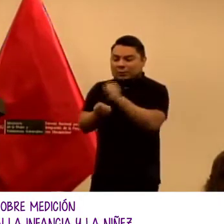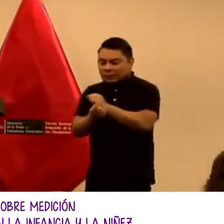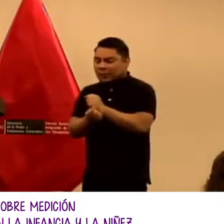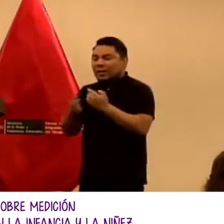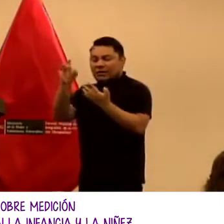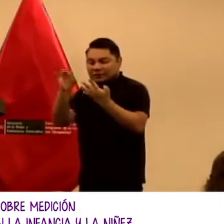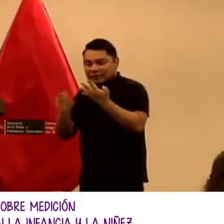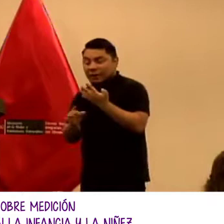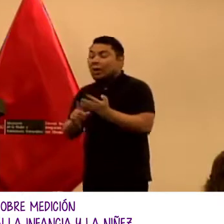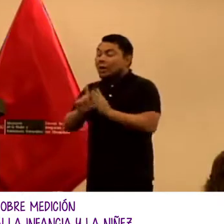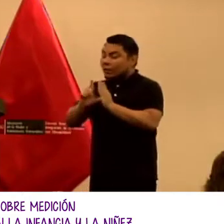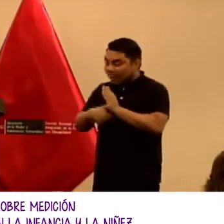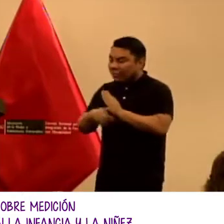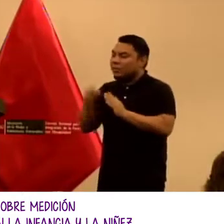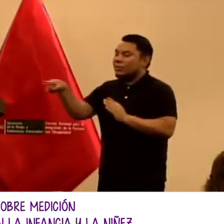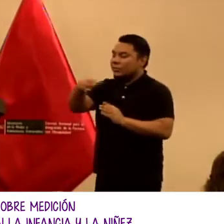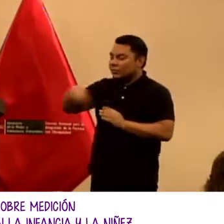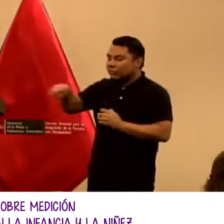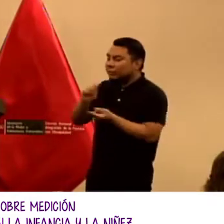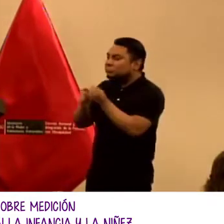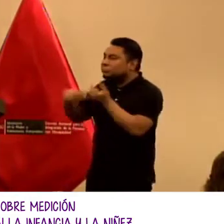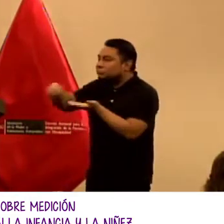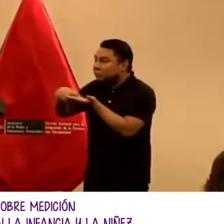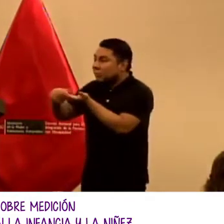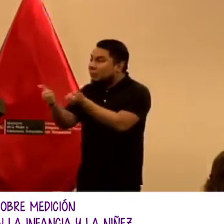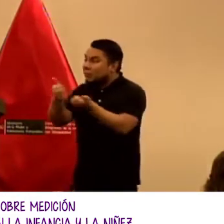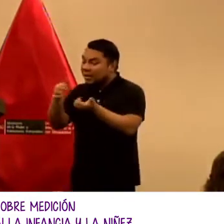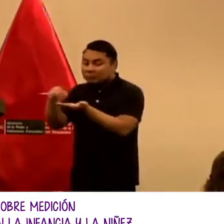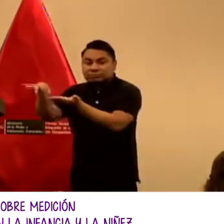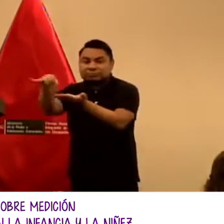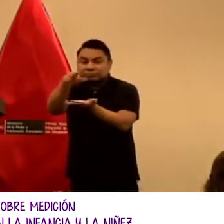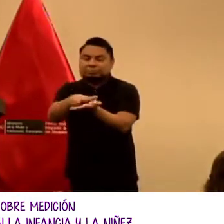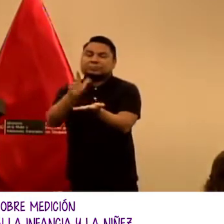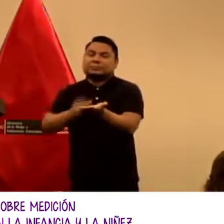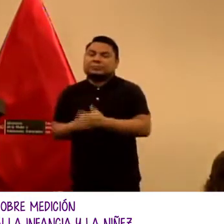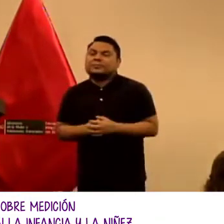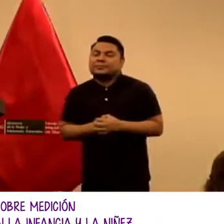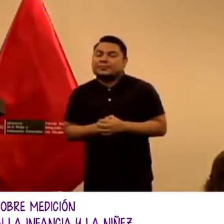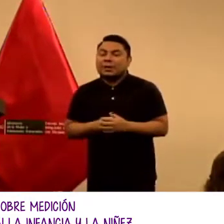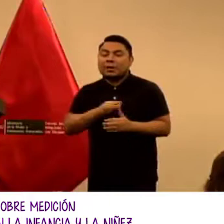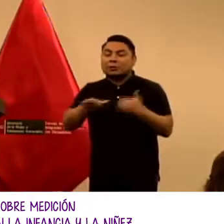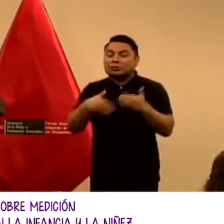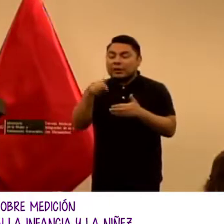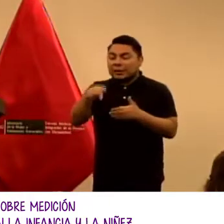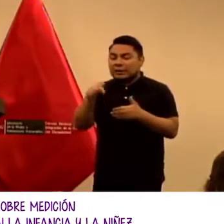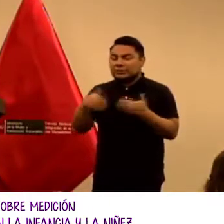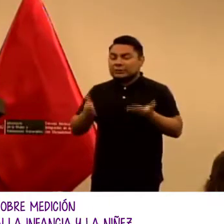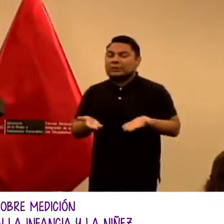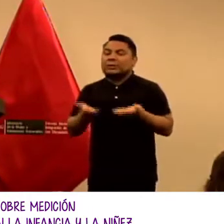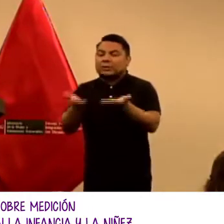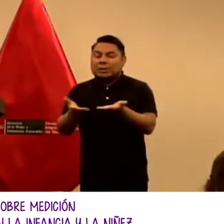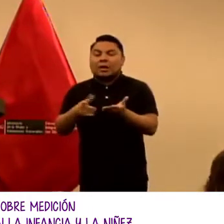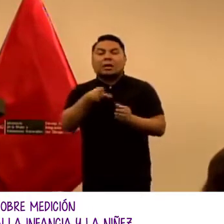finalmente retroalimentación a los traductores con los cambios. Todo ese proceso nos llevó entonces a contar